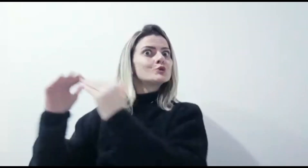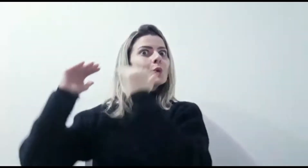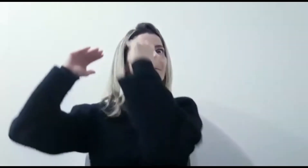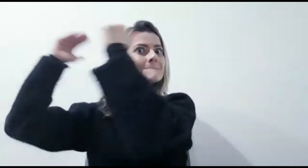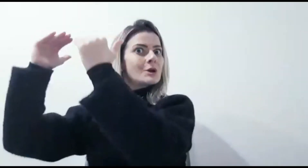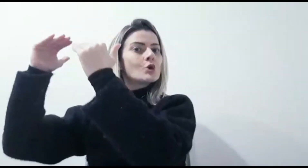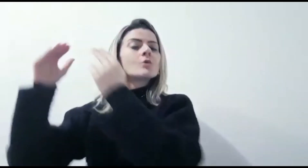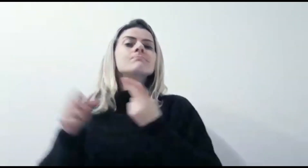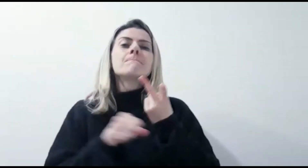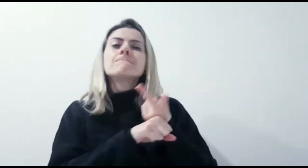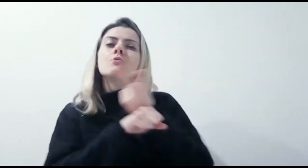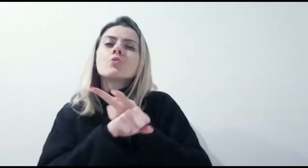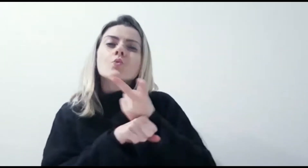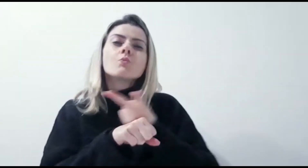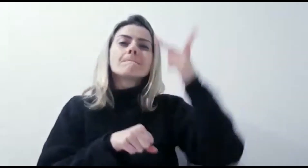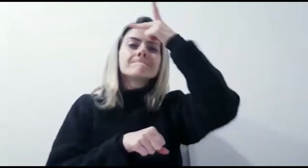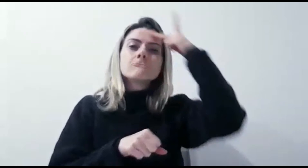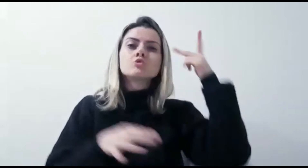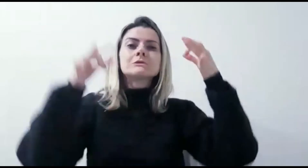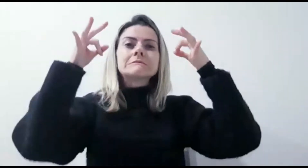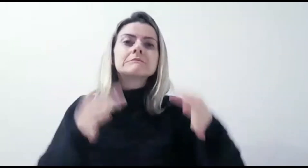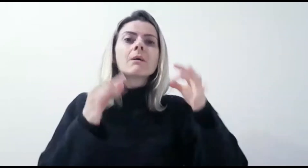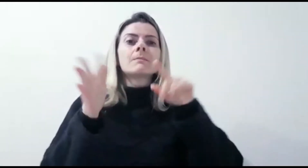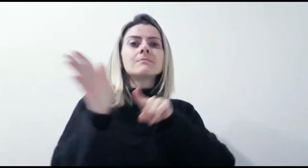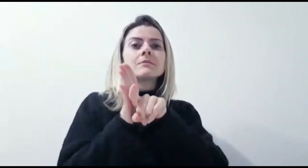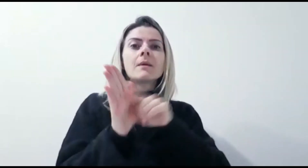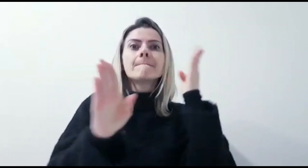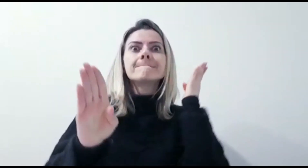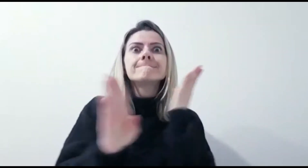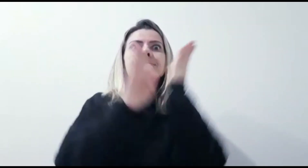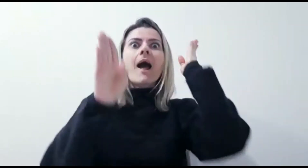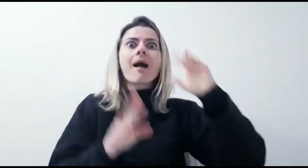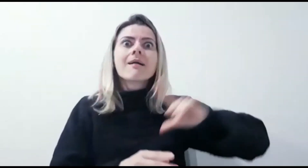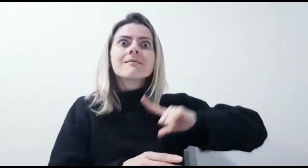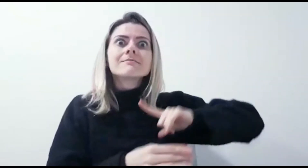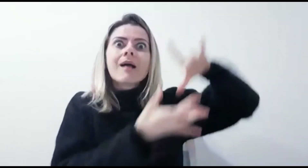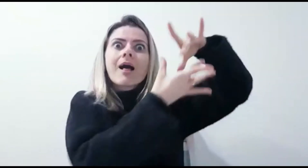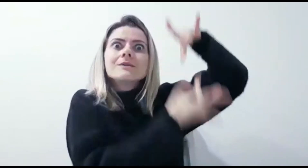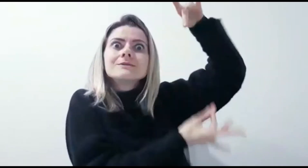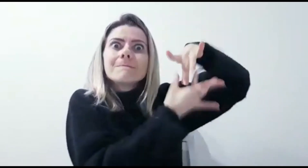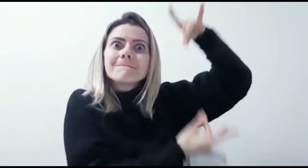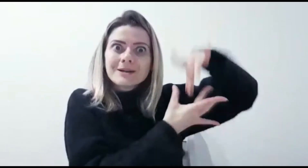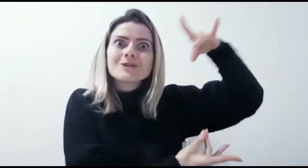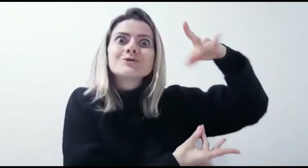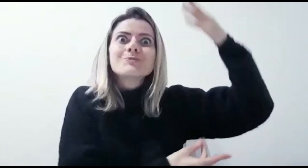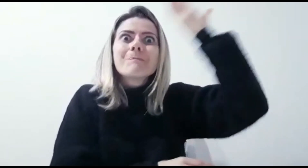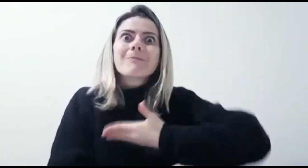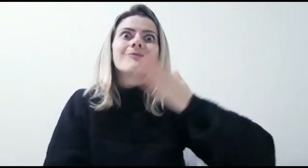inteligente e os espíritos superiores buscaram a pessoa adequada para que pudesse fazer essa revelação